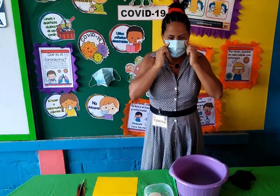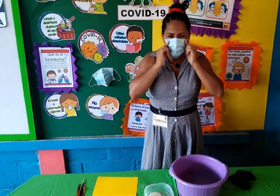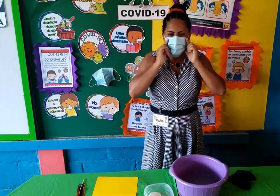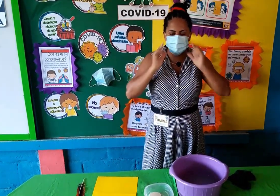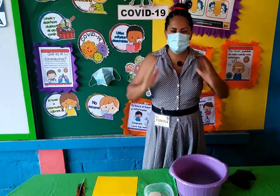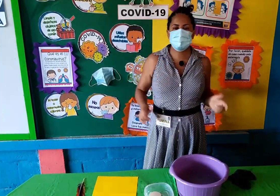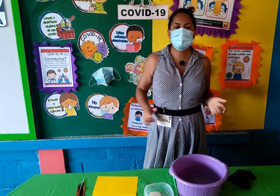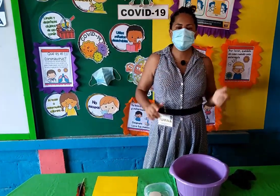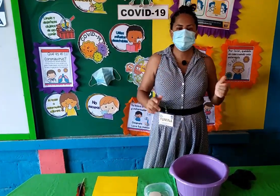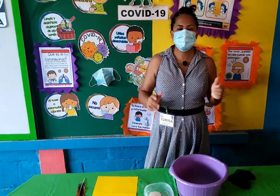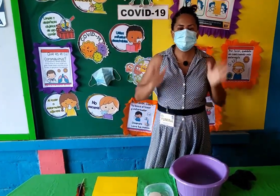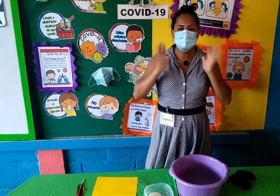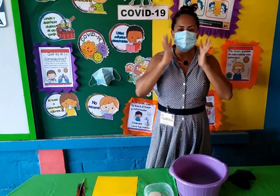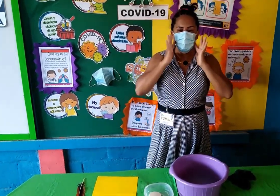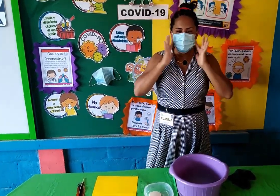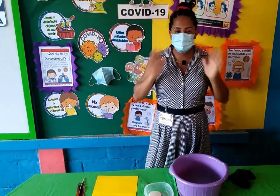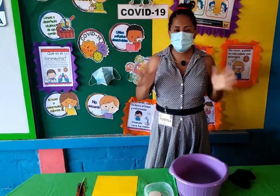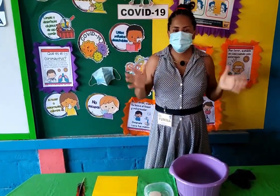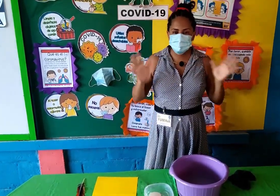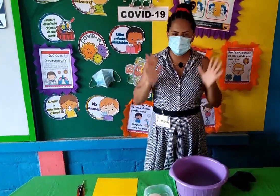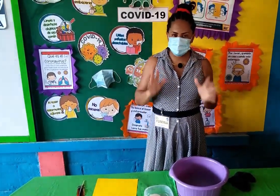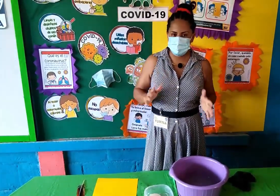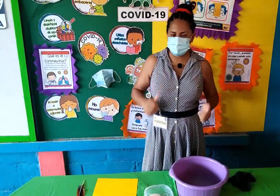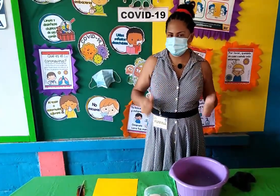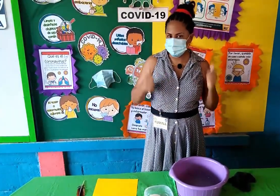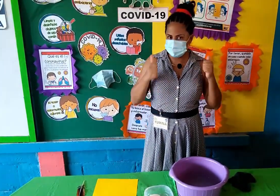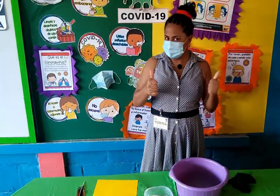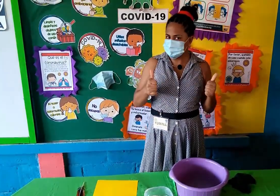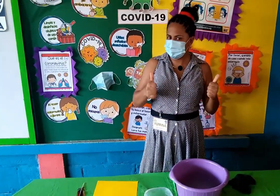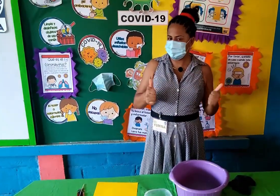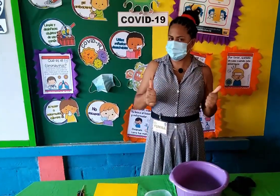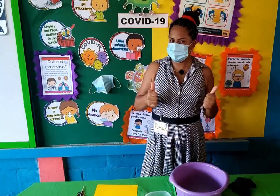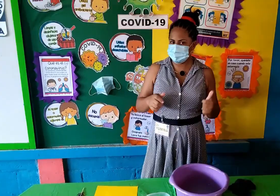tapo la boca y ahora estoy protegida, estoy lista para salir.